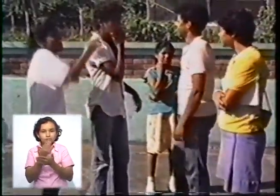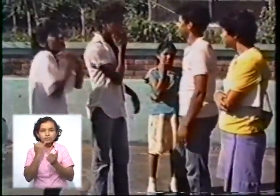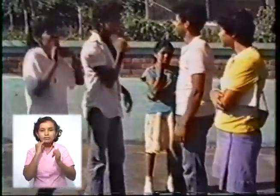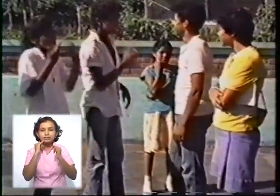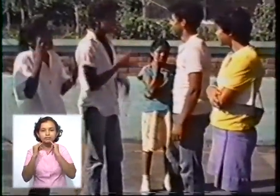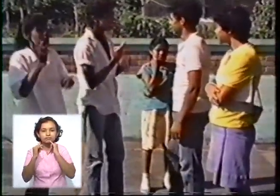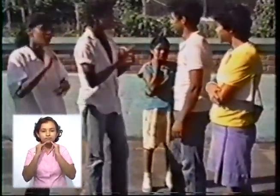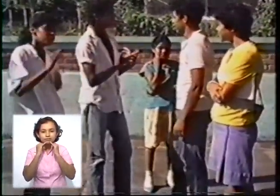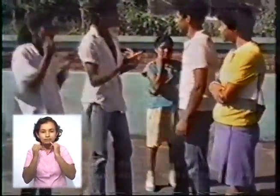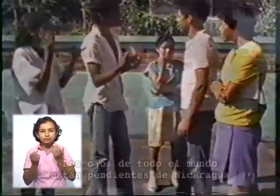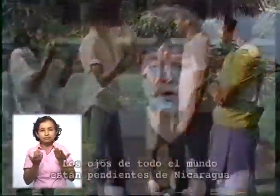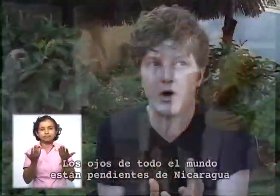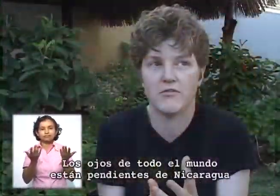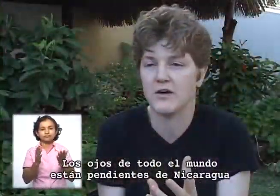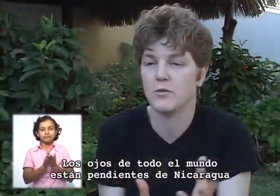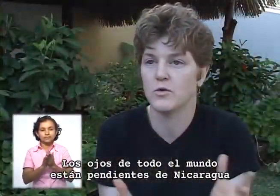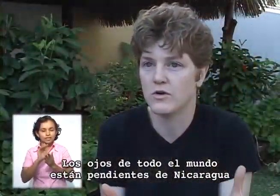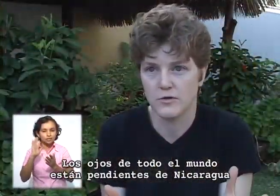nacimiento de un nuevo idioma.